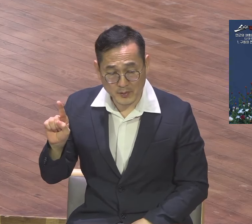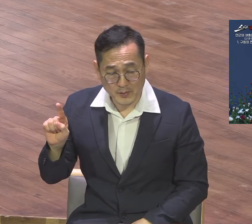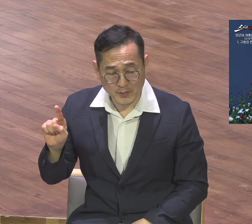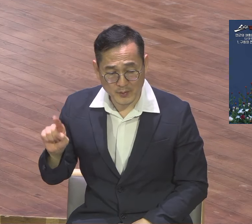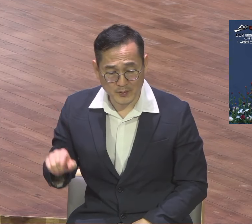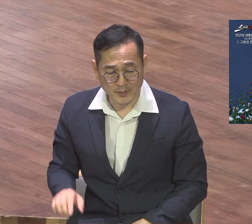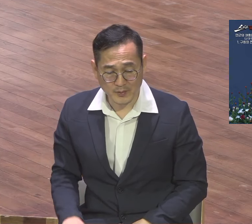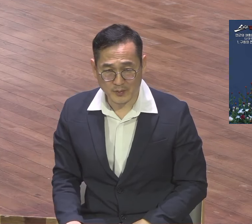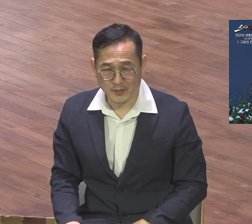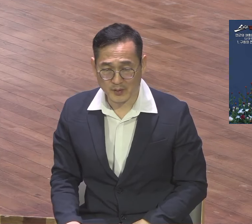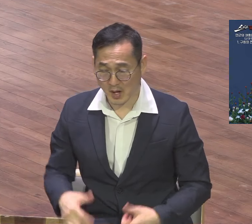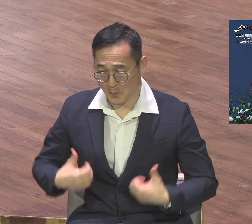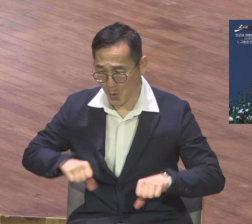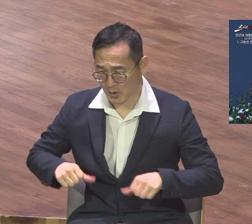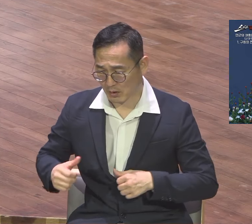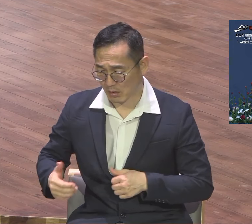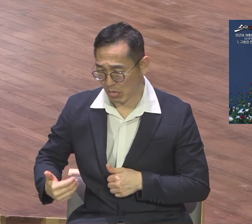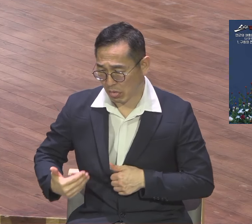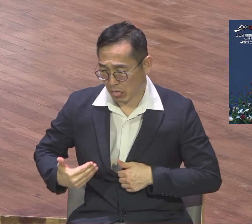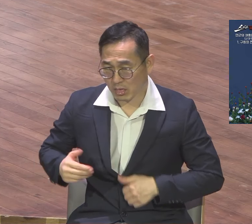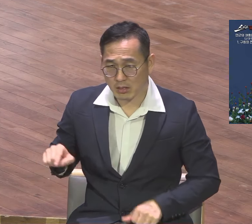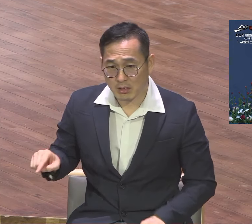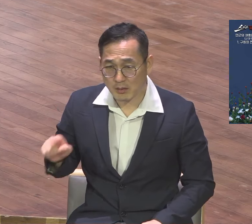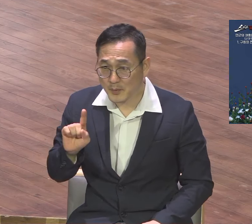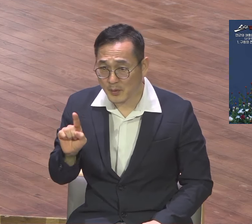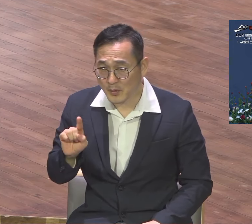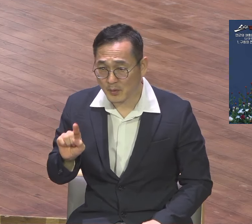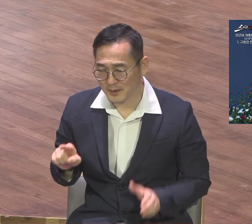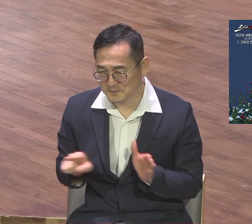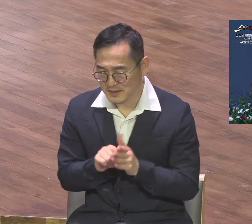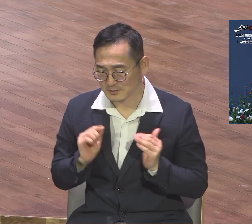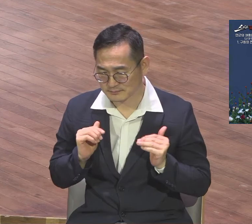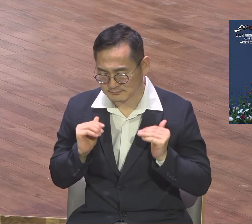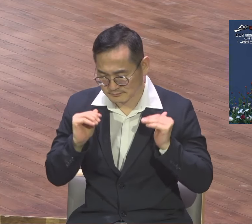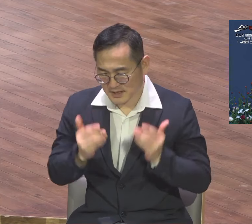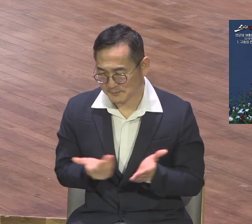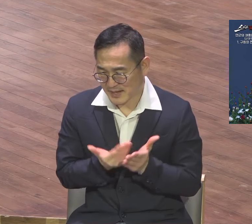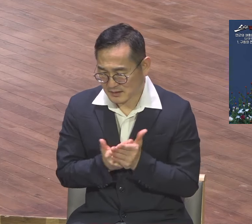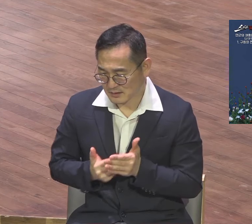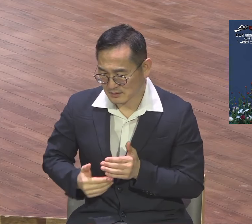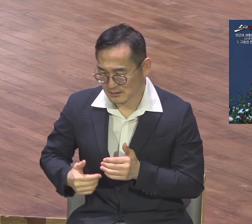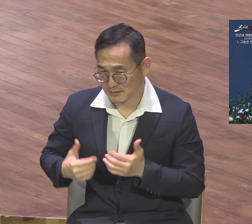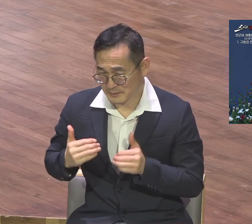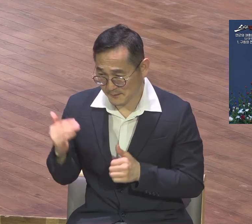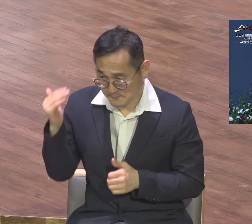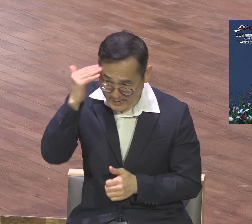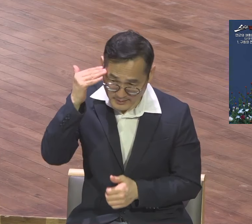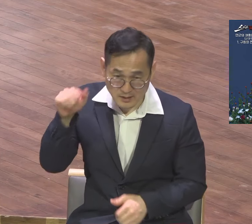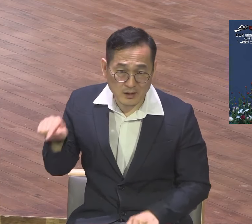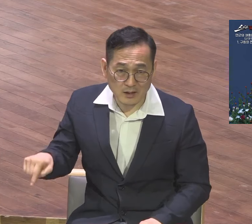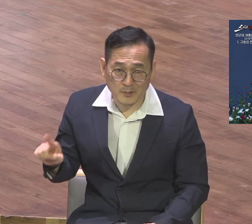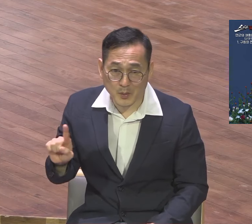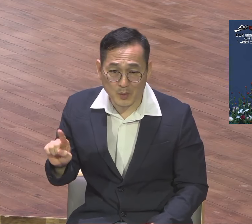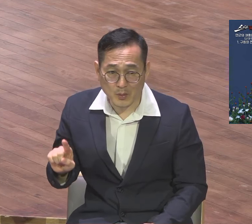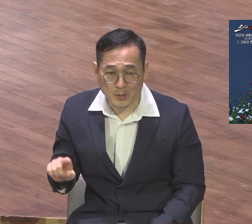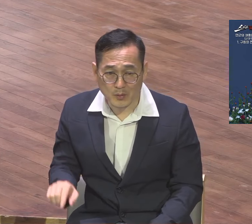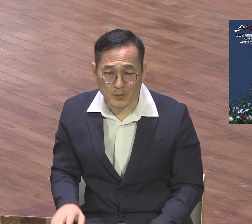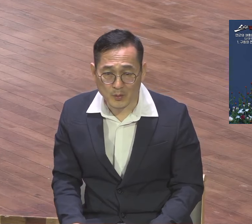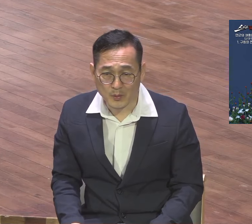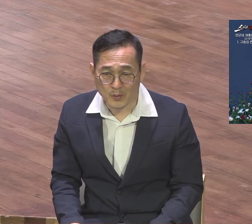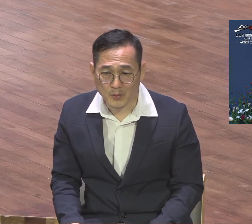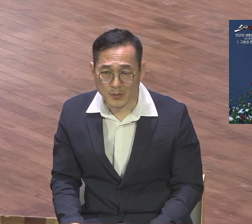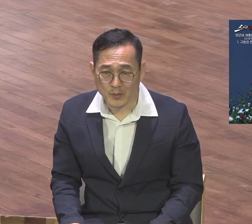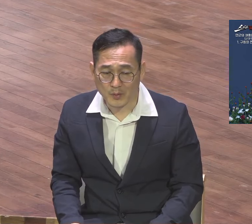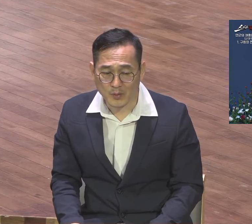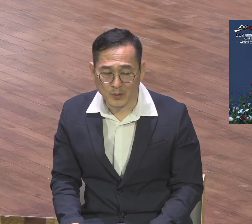좌절 포기하게 만드는 요소. 믿음이 자라지 못하겠는 요소가 뭐냐? 여러분 아시잖아요. 여러분